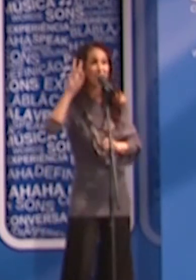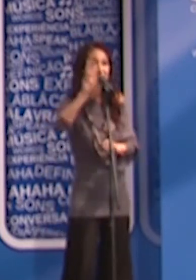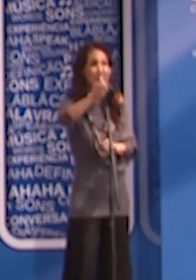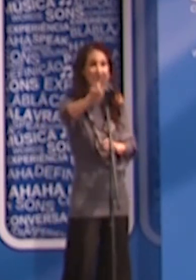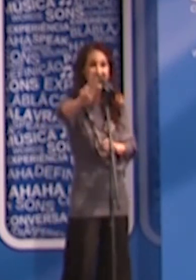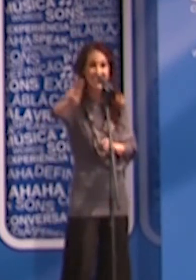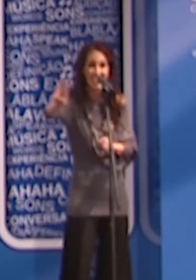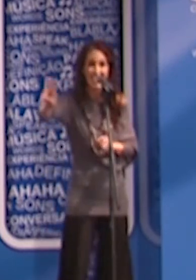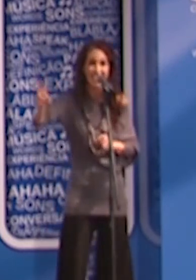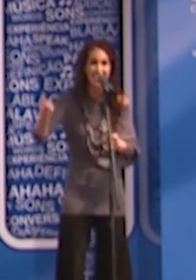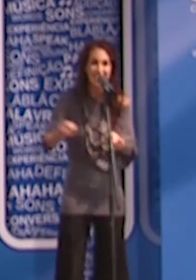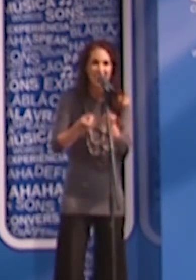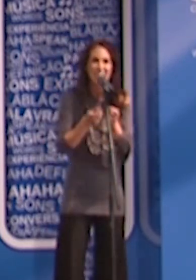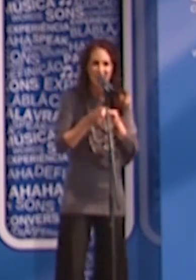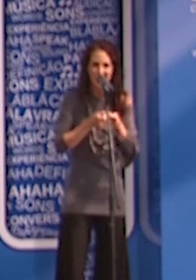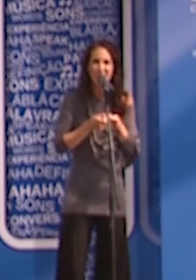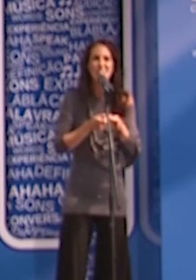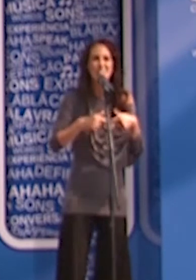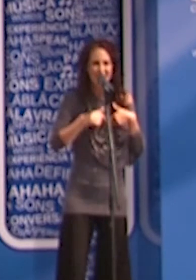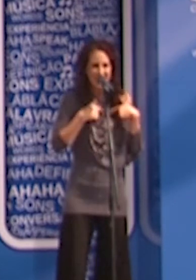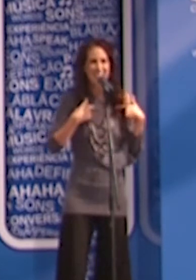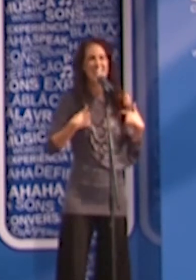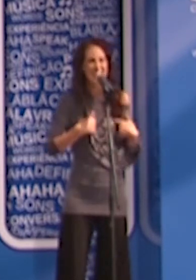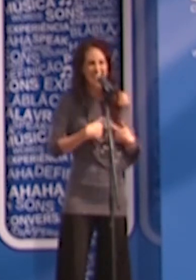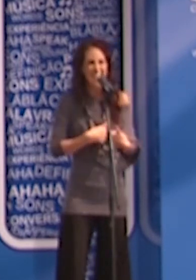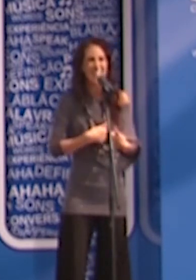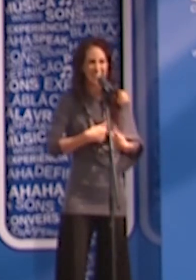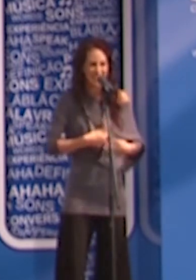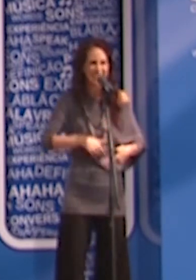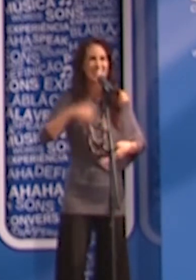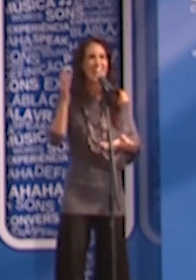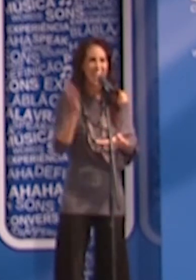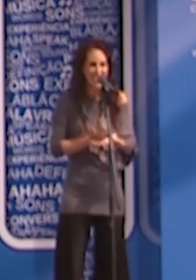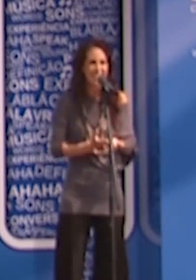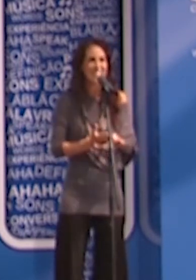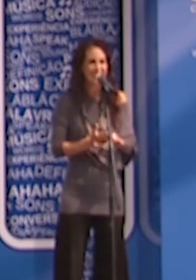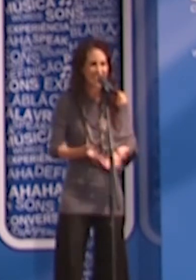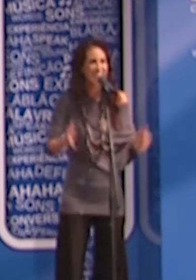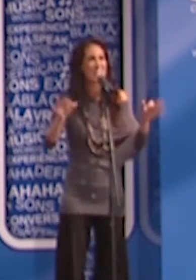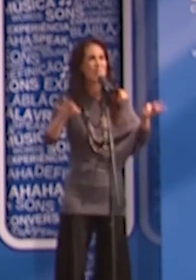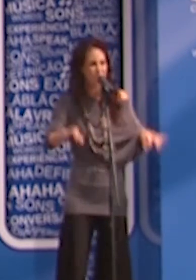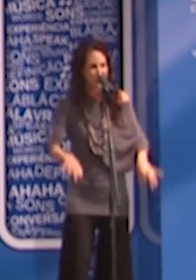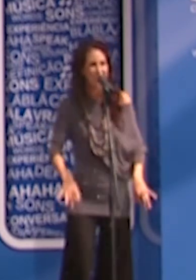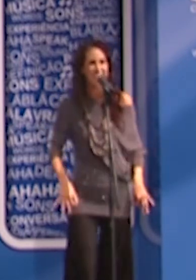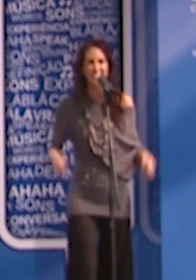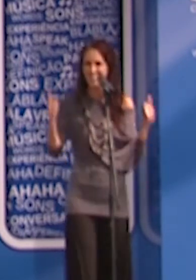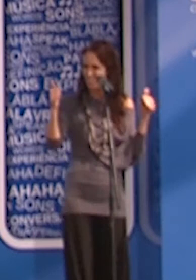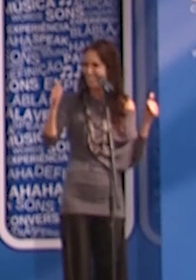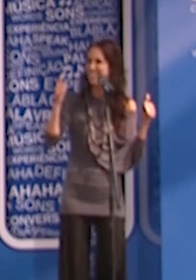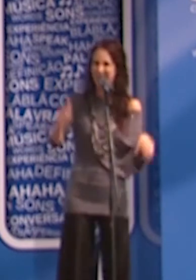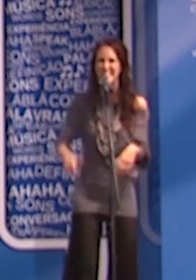perto da vista, do coração, até ao